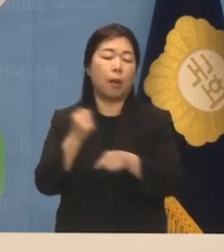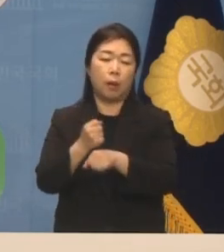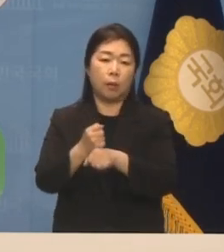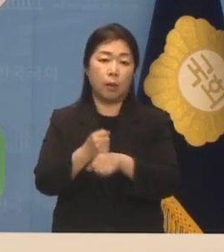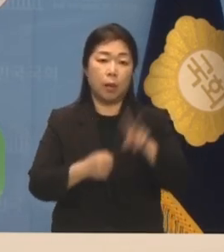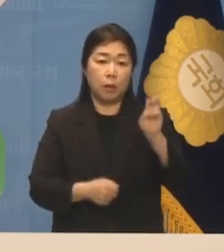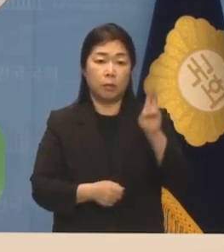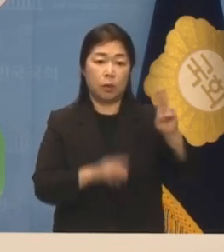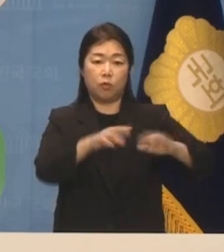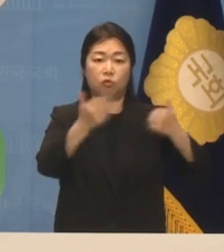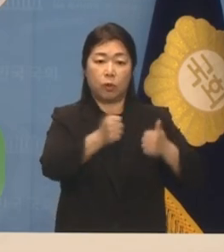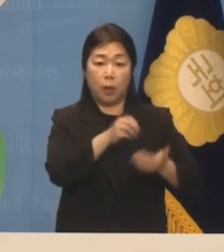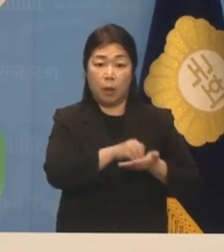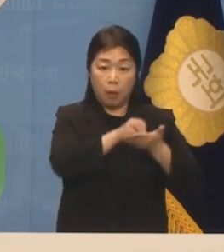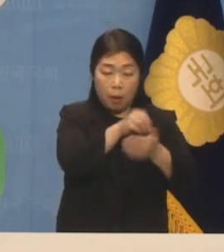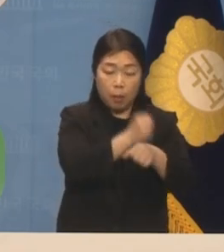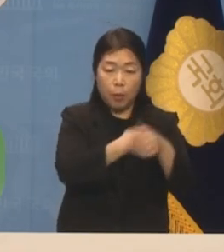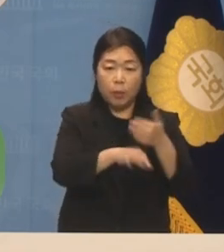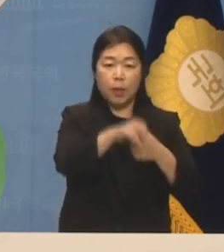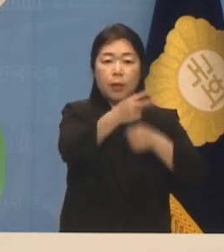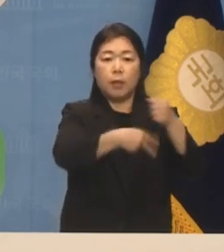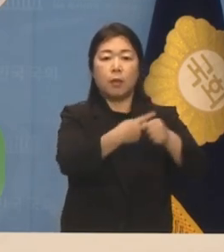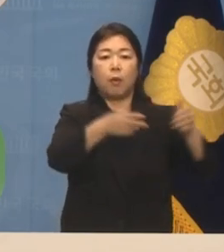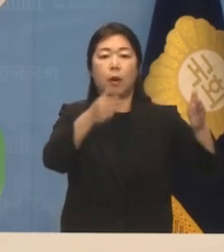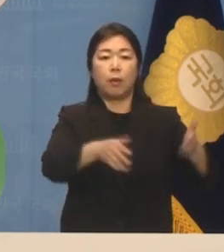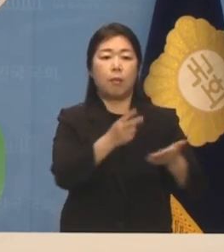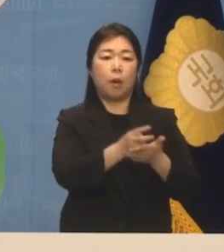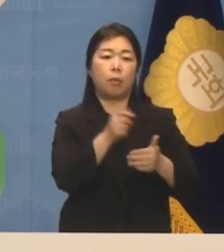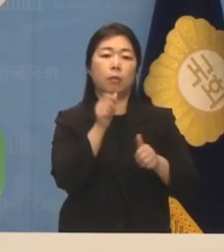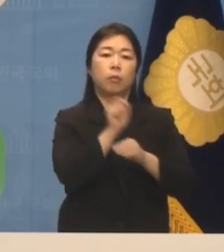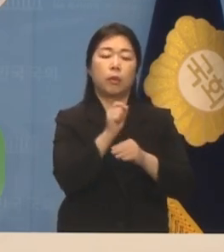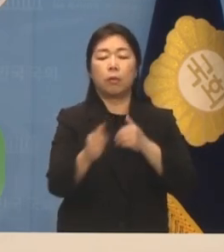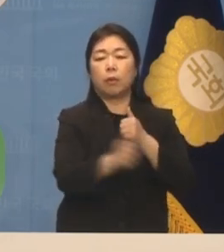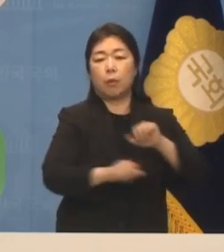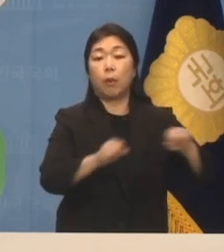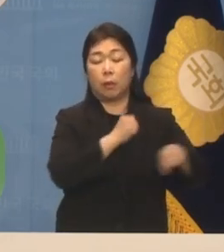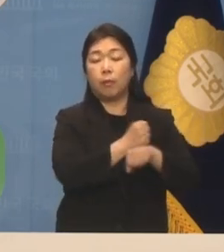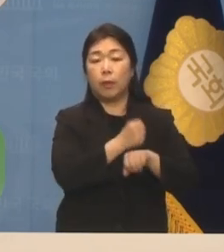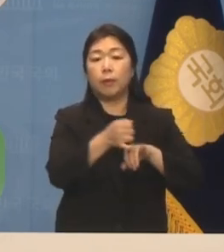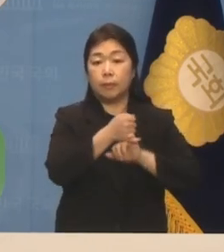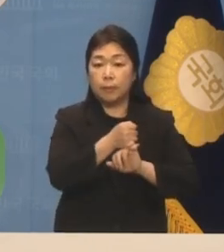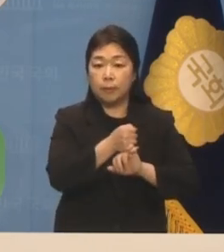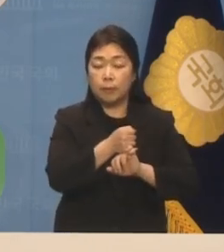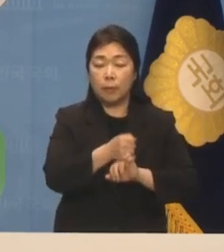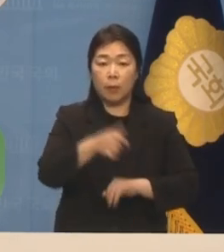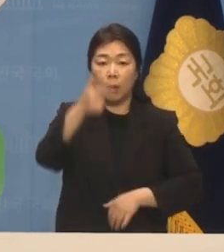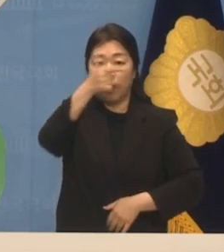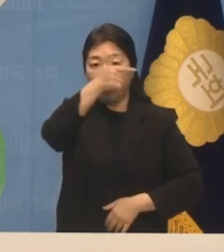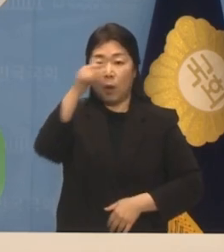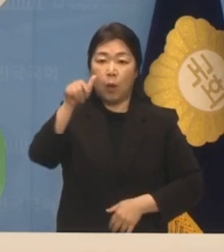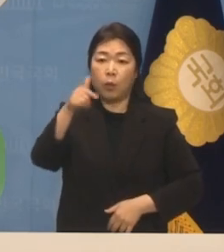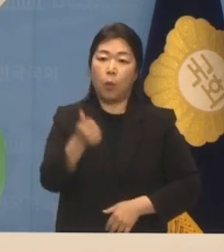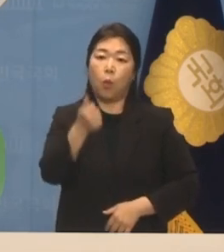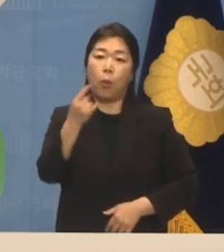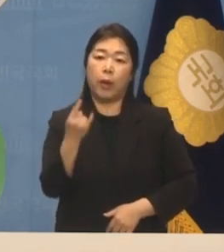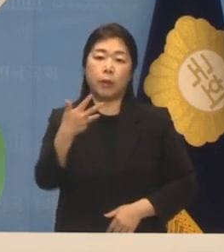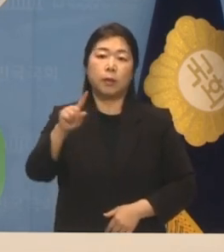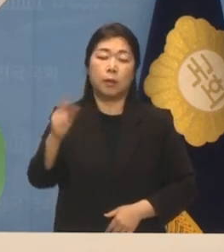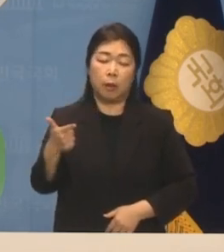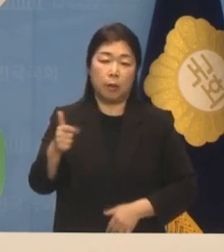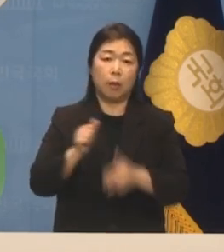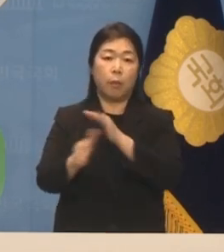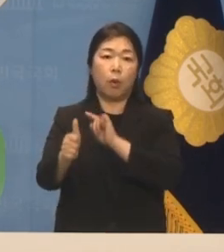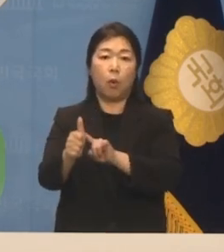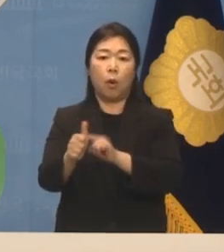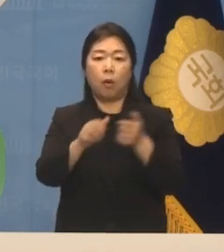국회에 입성하게 되면 2년간 법사위에서 활동하겠습니다. 고 노회찬 대표님의 사후 끊겨진